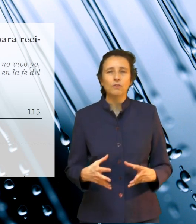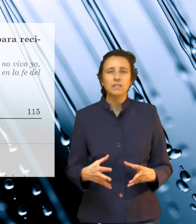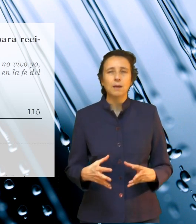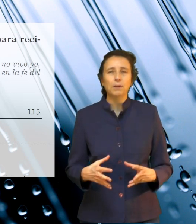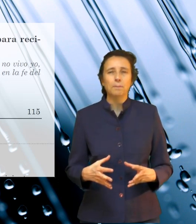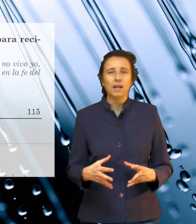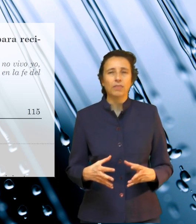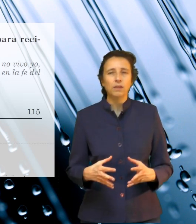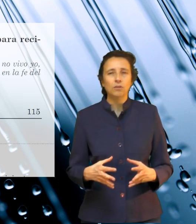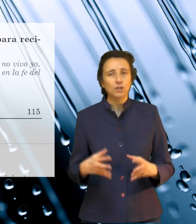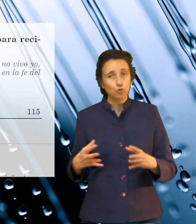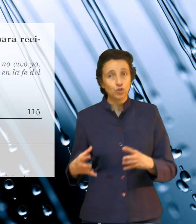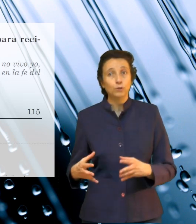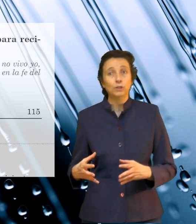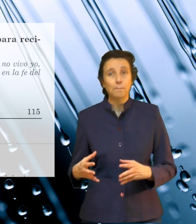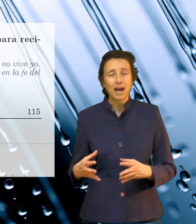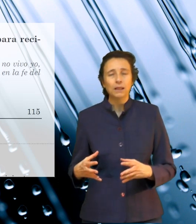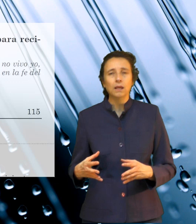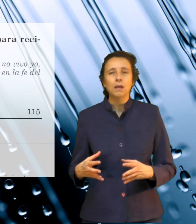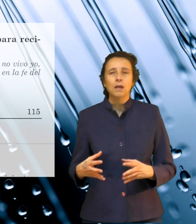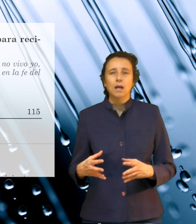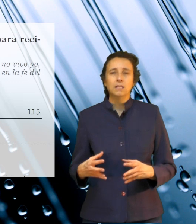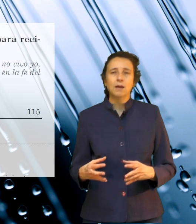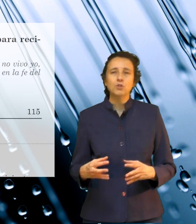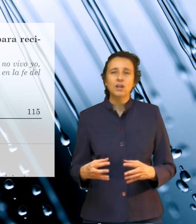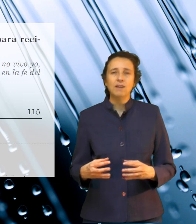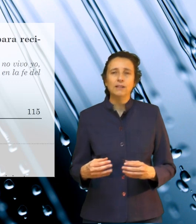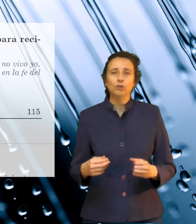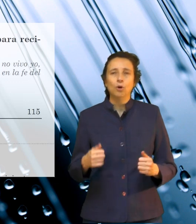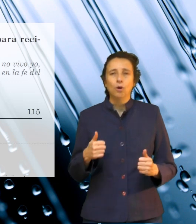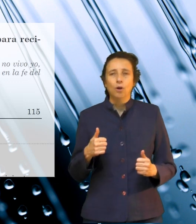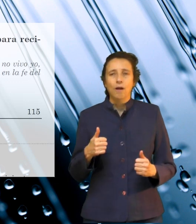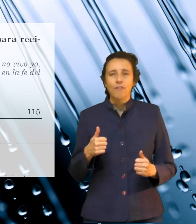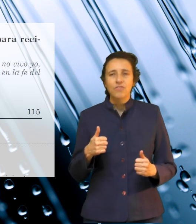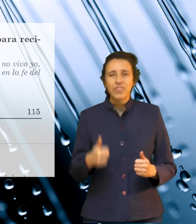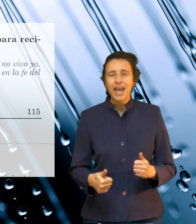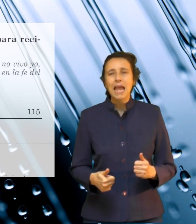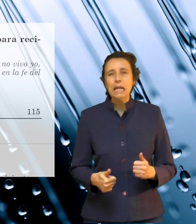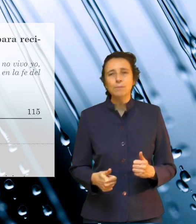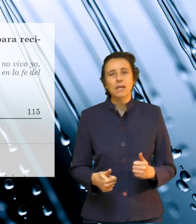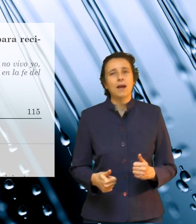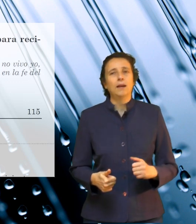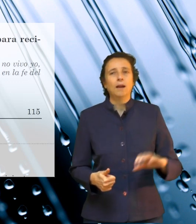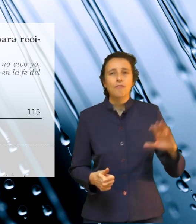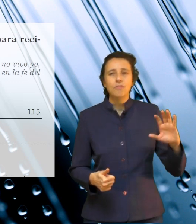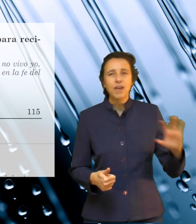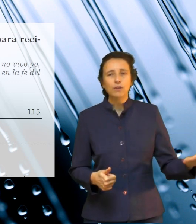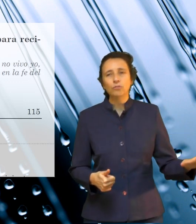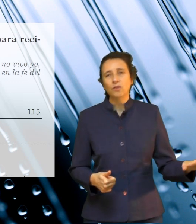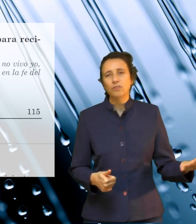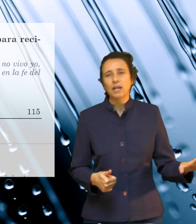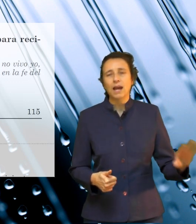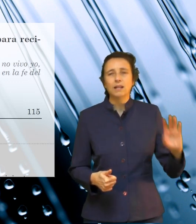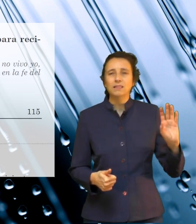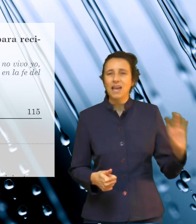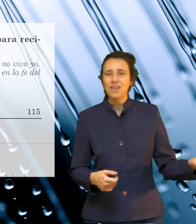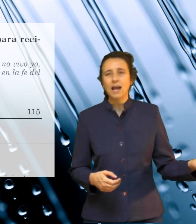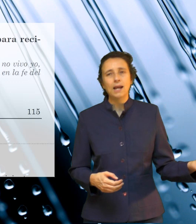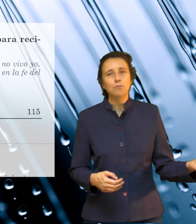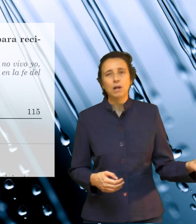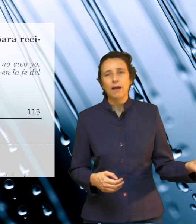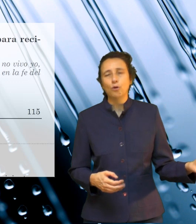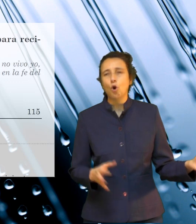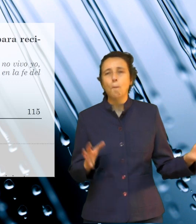estamos hablando de esta preparación en su segunda parte, estamos hablando de eliminar, de crucificar,